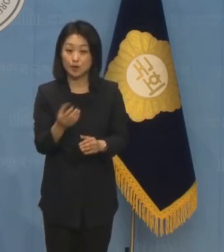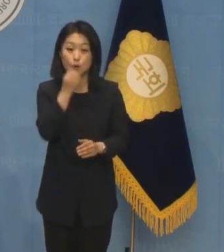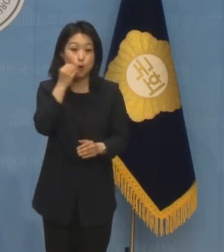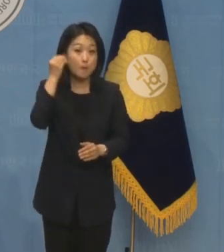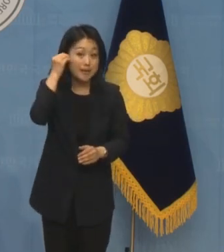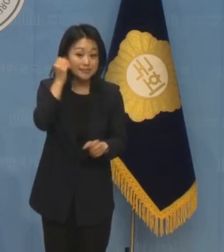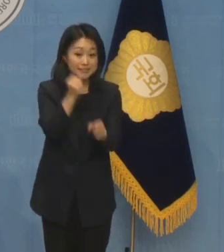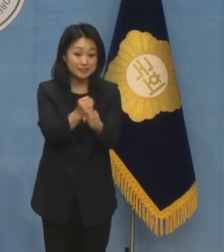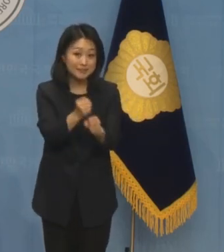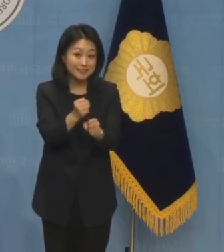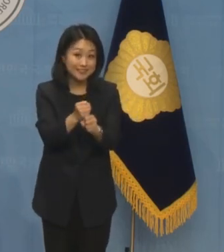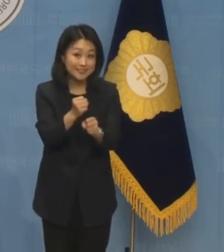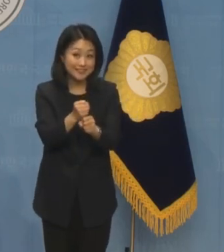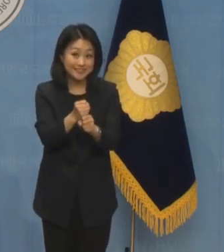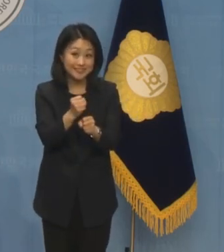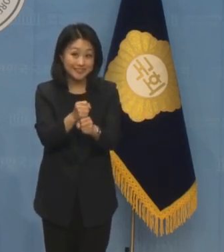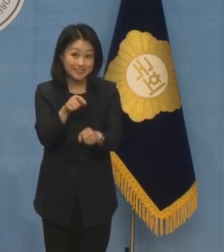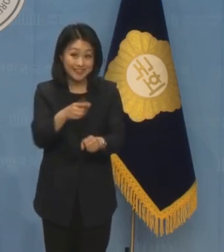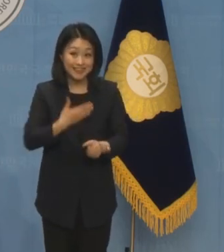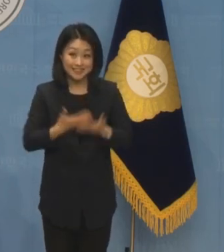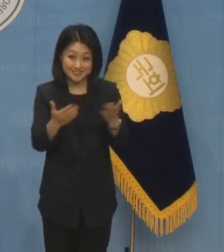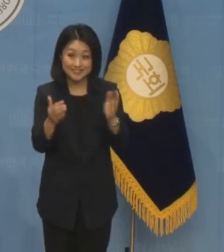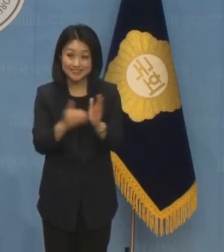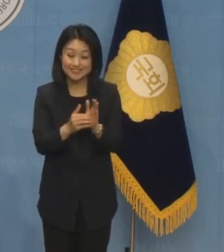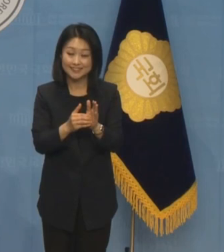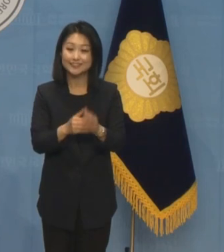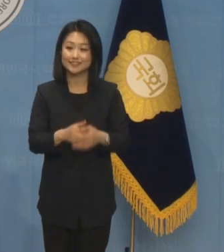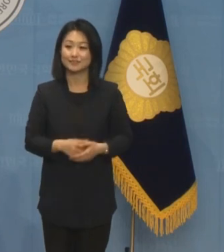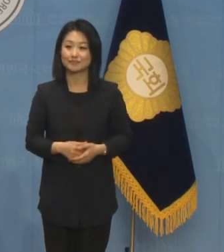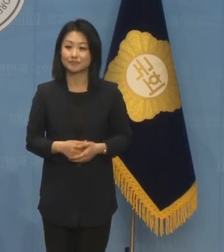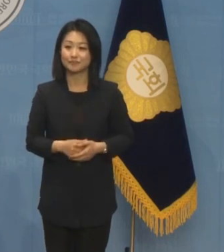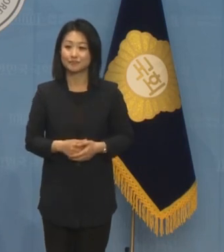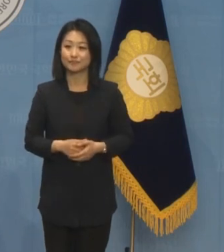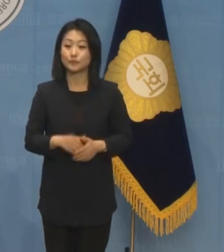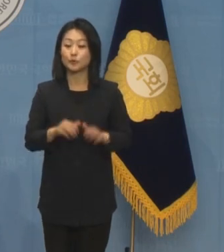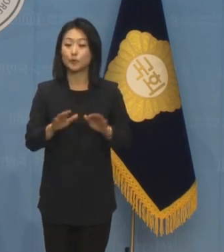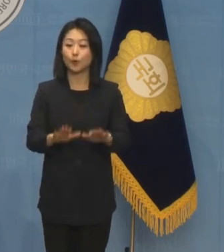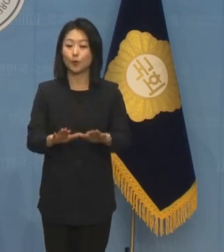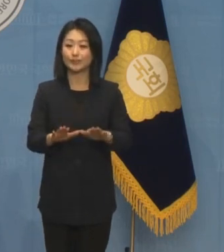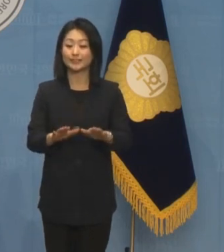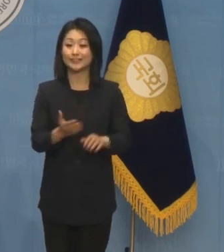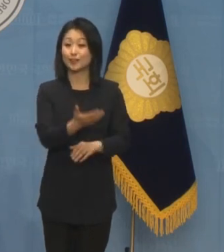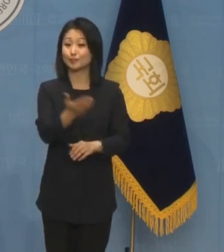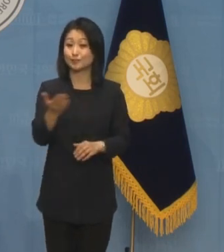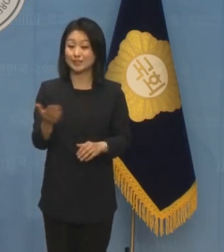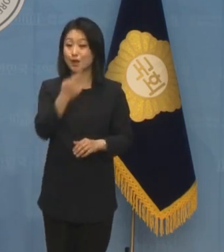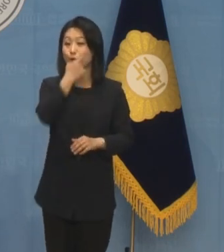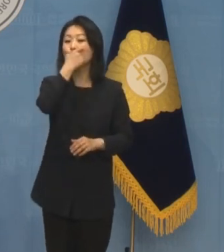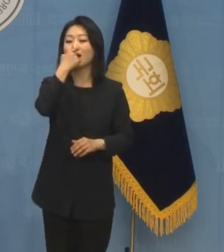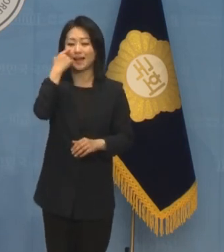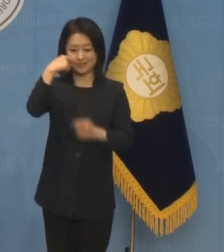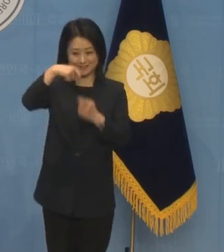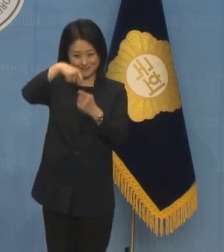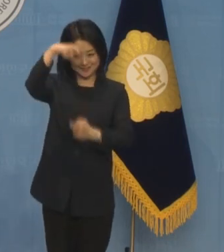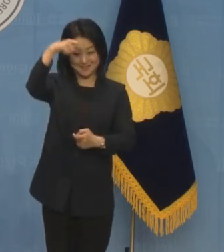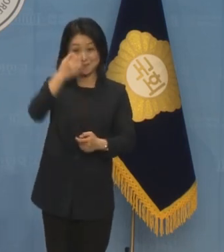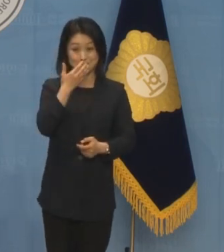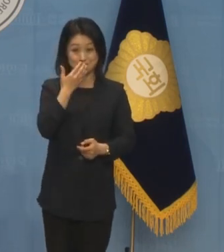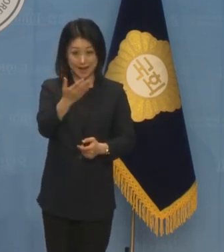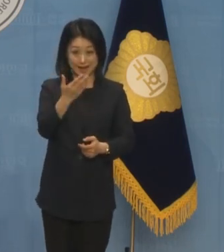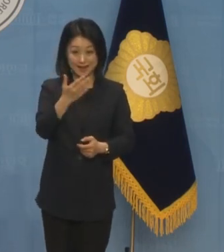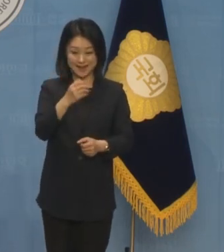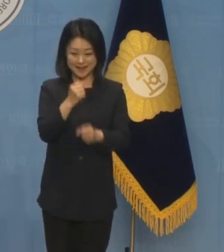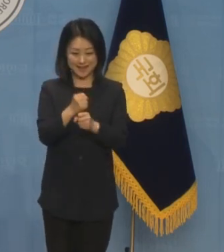홈페이지를 제작하고 있다고 제가 말씀드린 바 있습니다. 그리고 오늘 여러분들이 확인하실 수 있도록